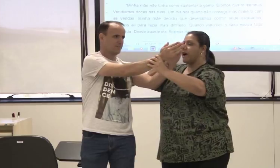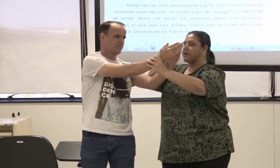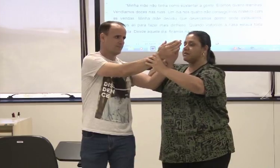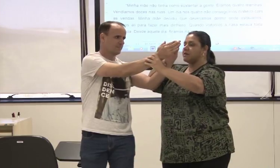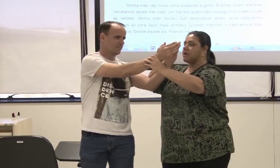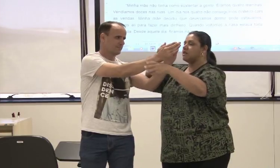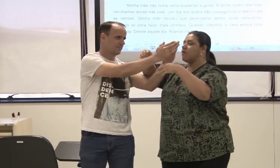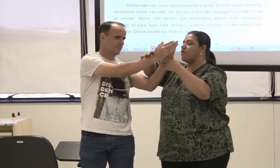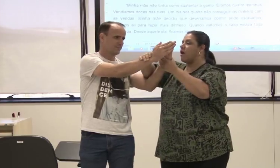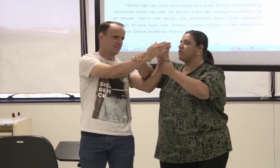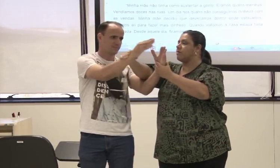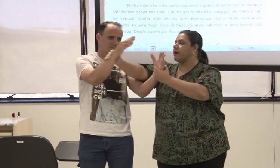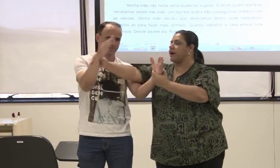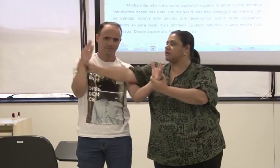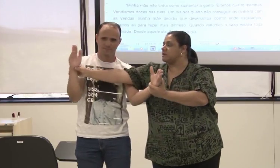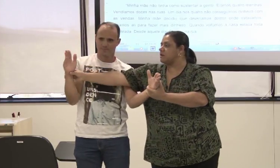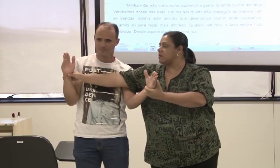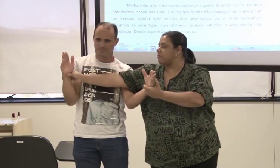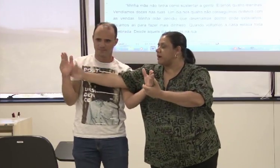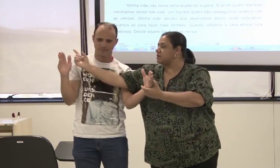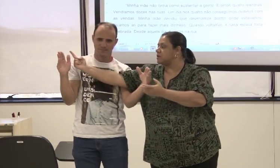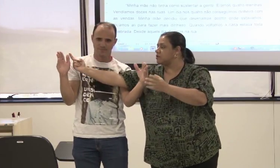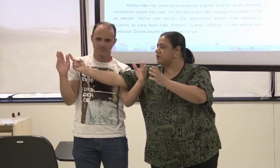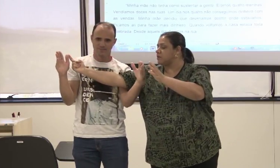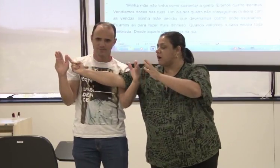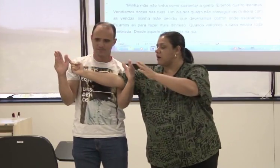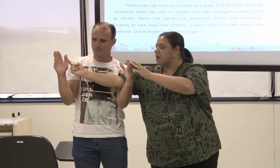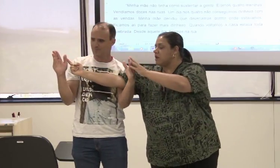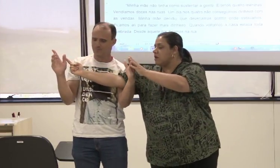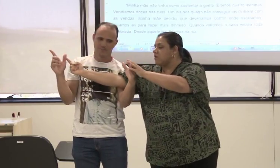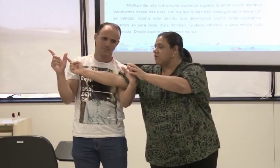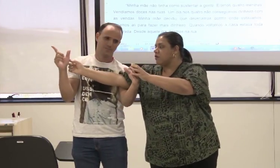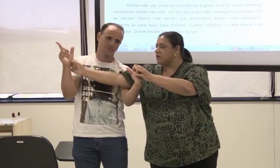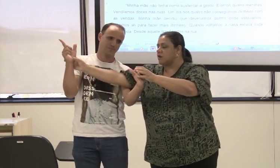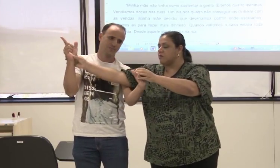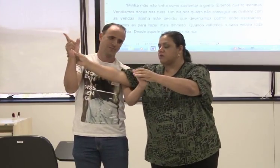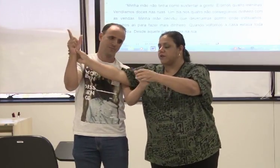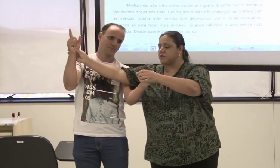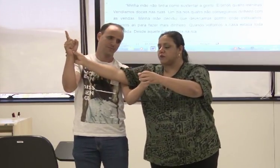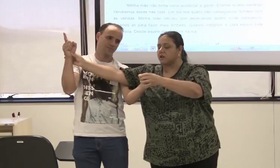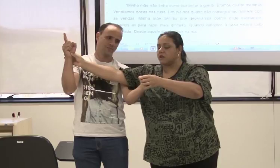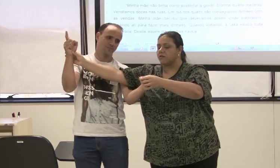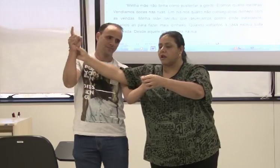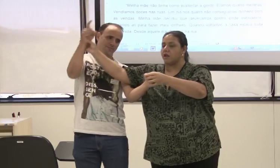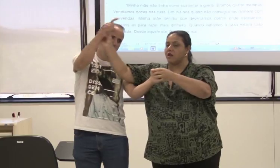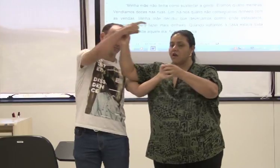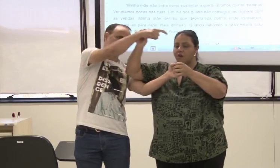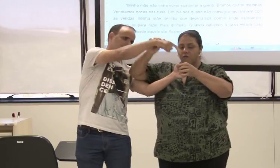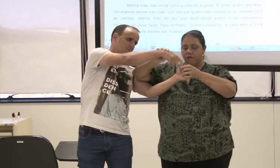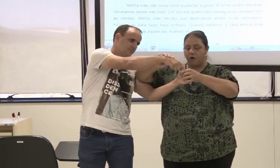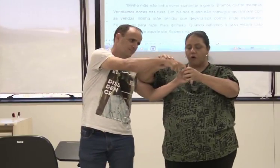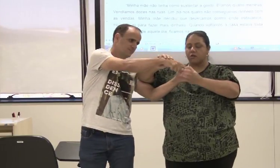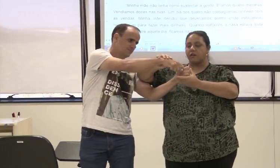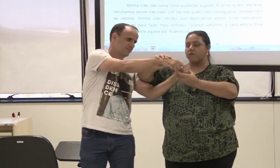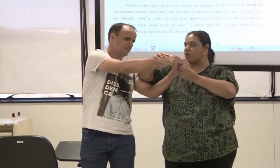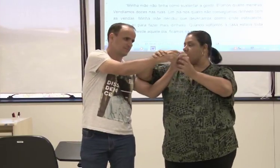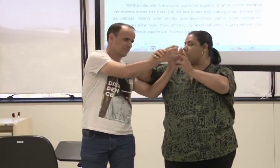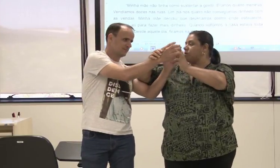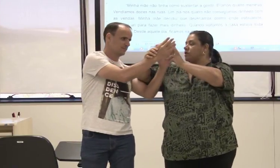casa. Então, volta para casa. Pega seu dedo de voltar. Voltamos, fecha o buraquinho, vem. Volta, vira o corpo de